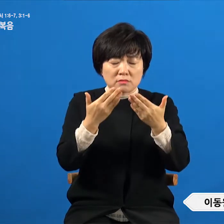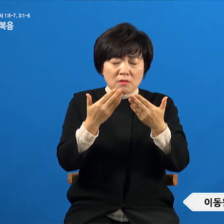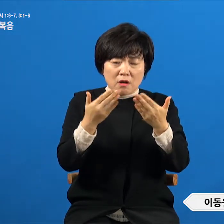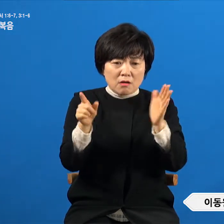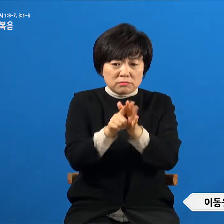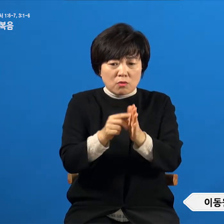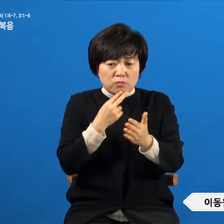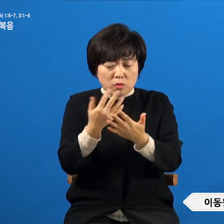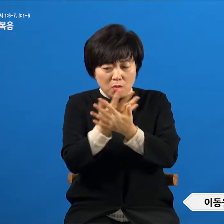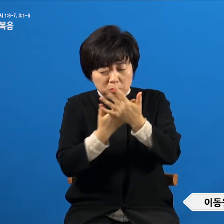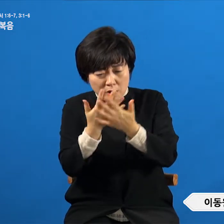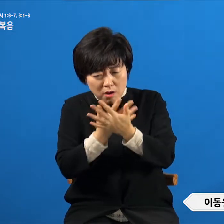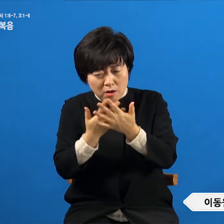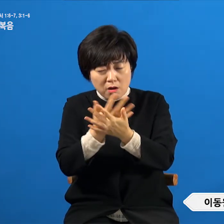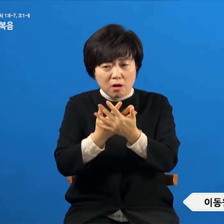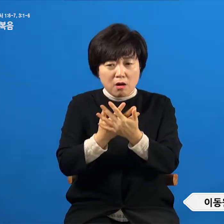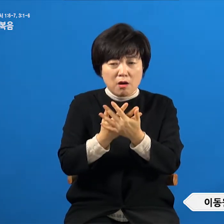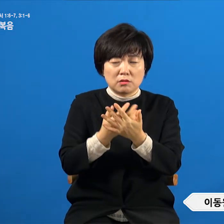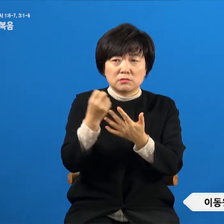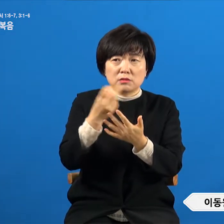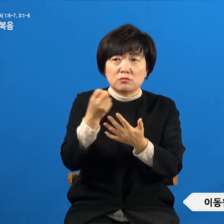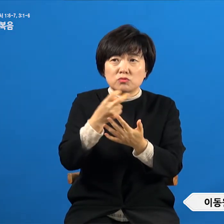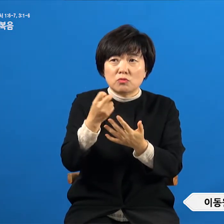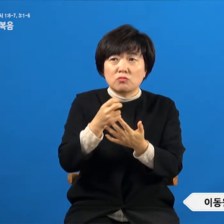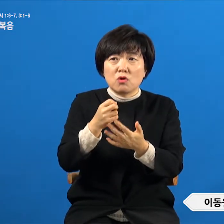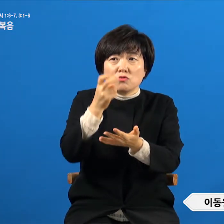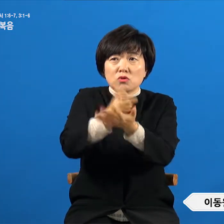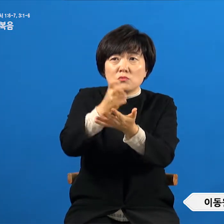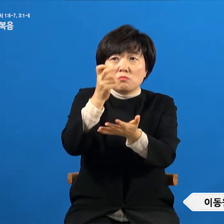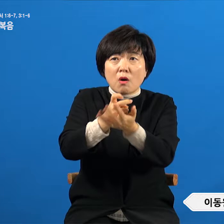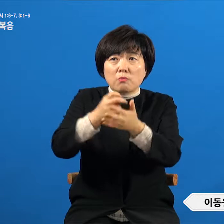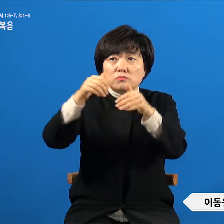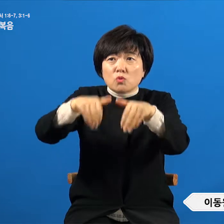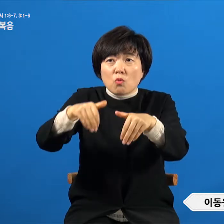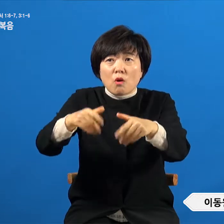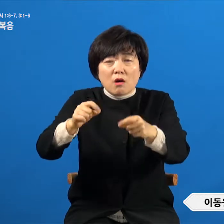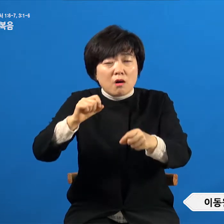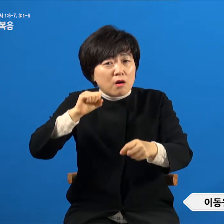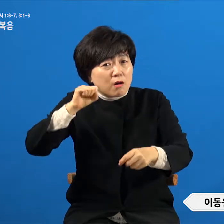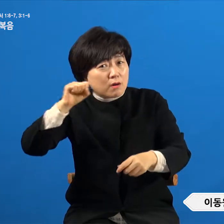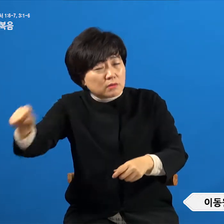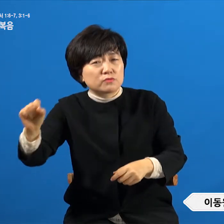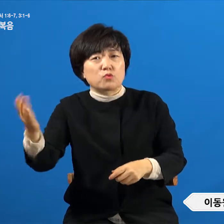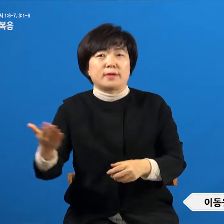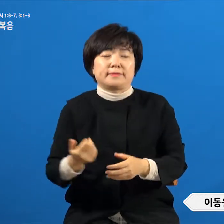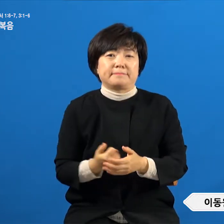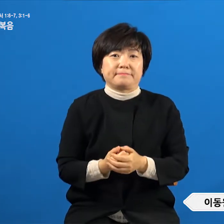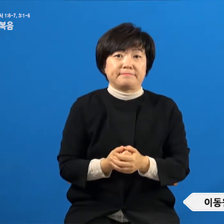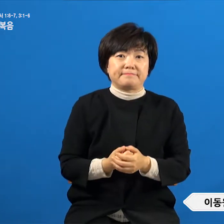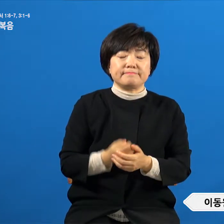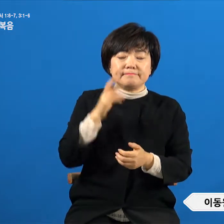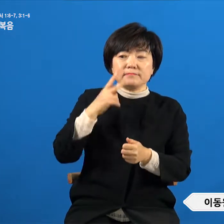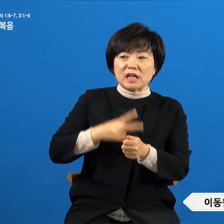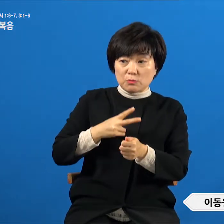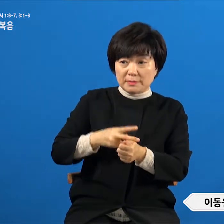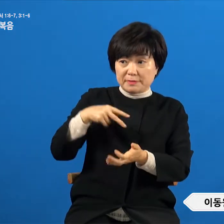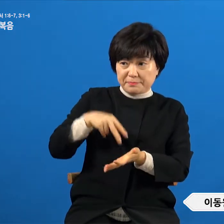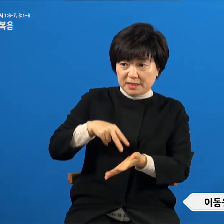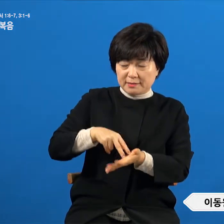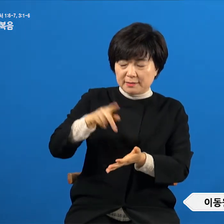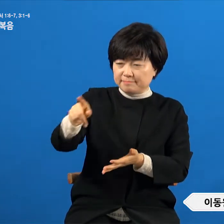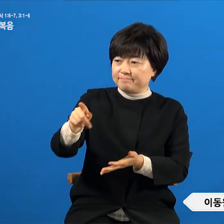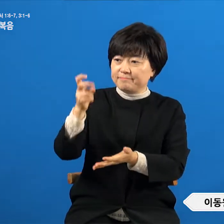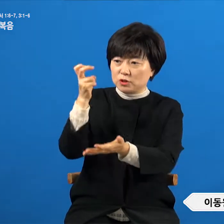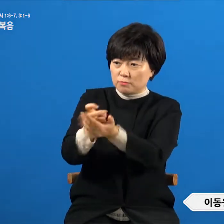있었던 것입니다. 그리고 그들은 점차 율법의 종이 되어가고 있었던 것입니다. 바울은 이런